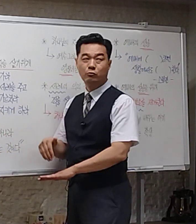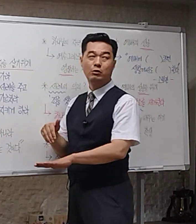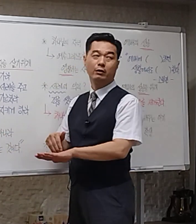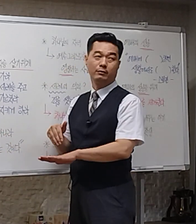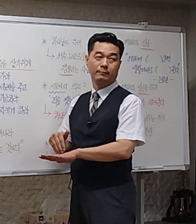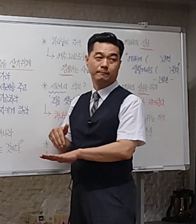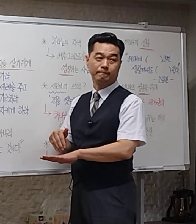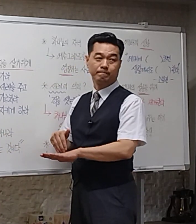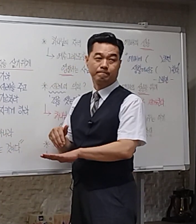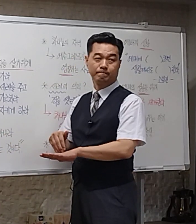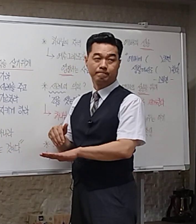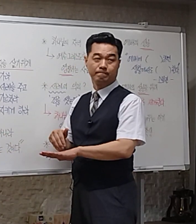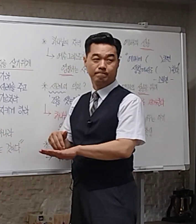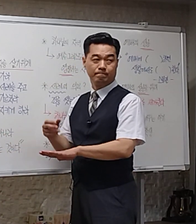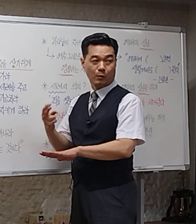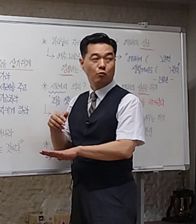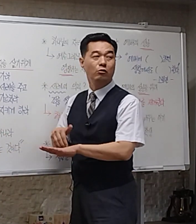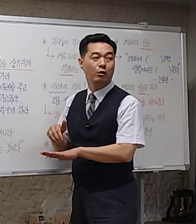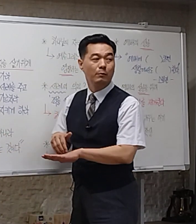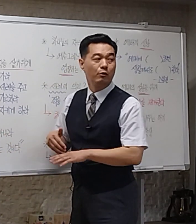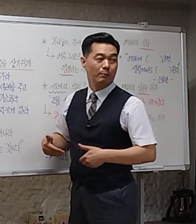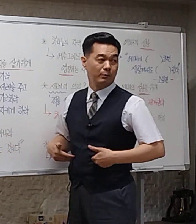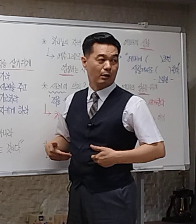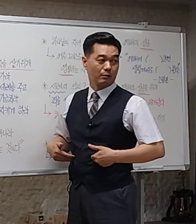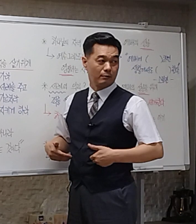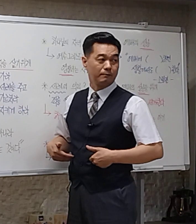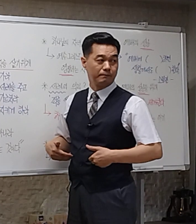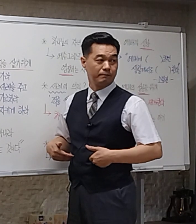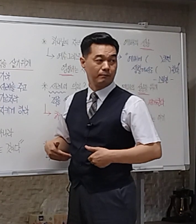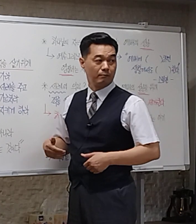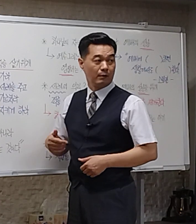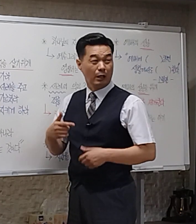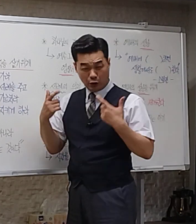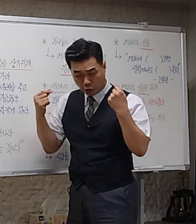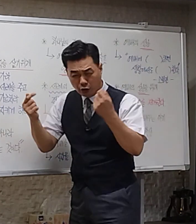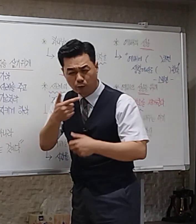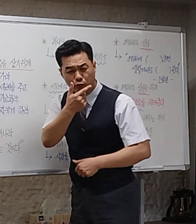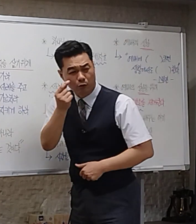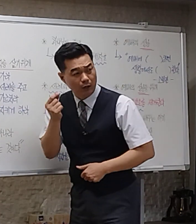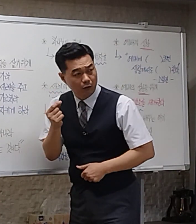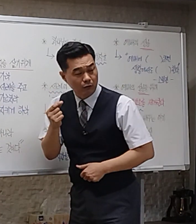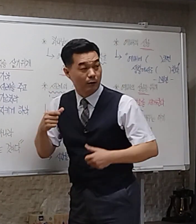훈련. 또 훈련이 필요합니다. 여전히 부족해요. 그럼